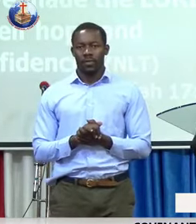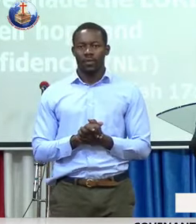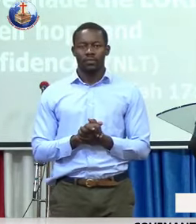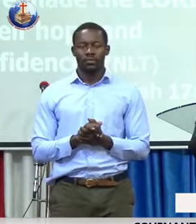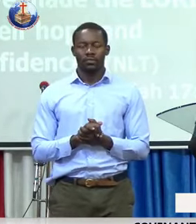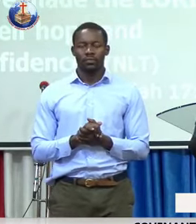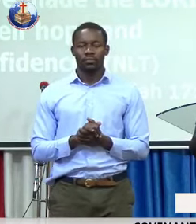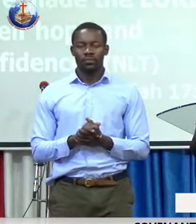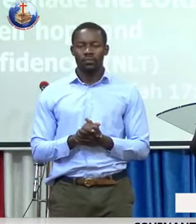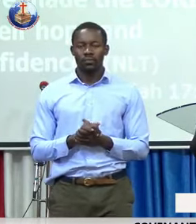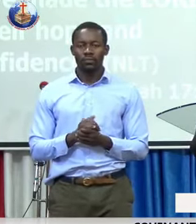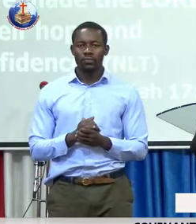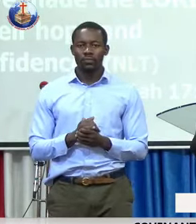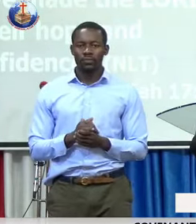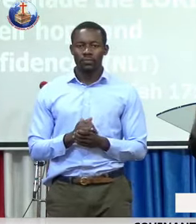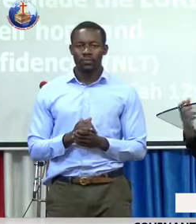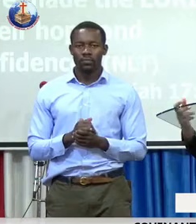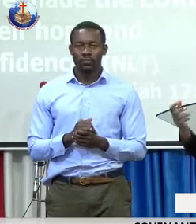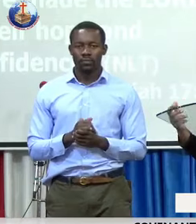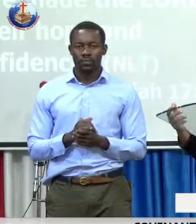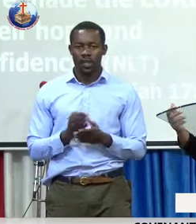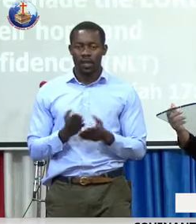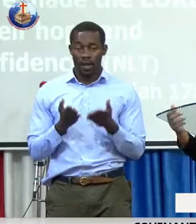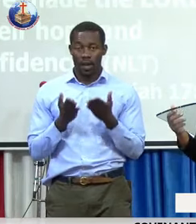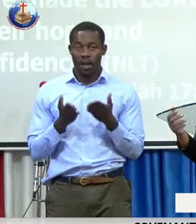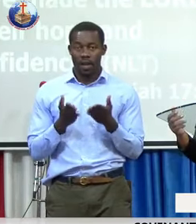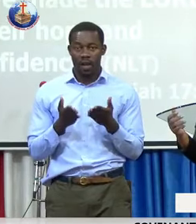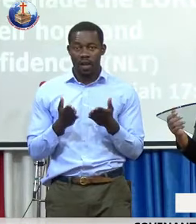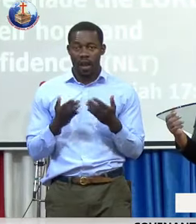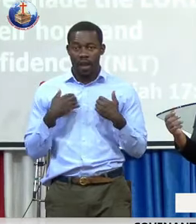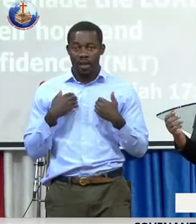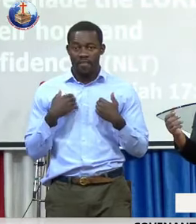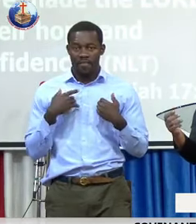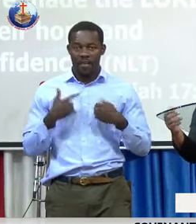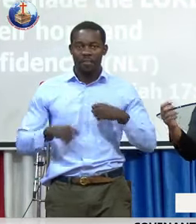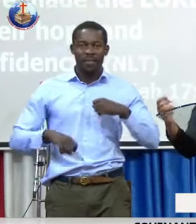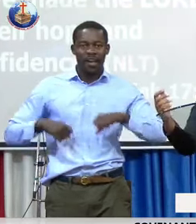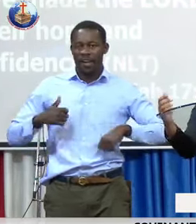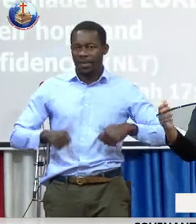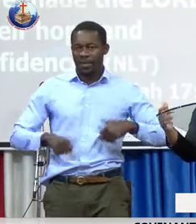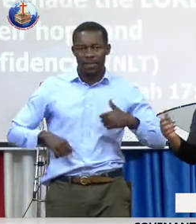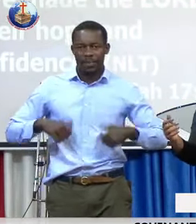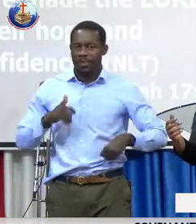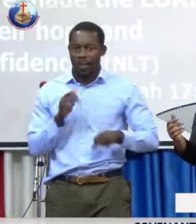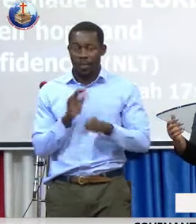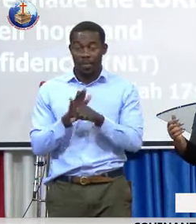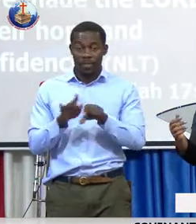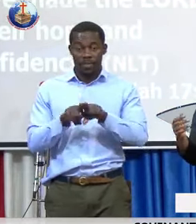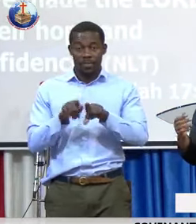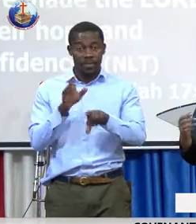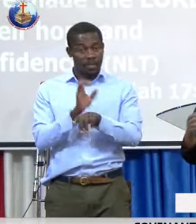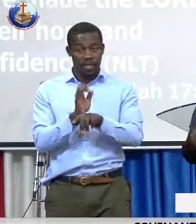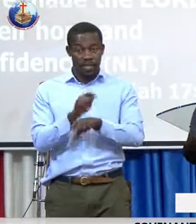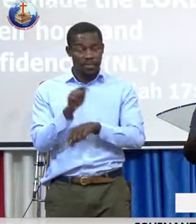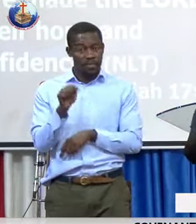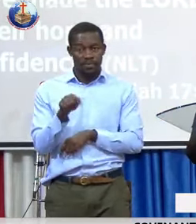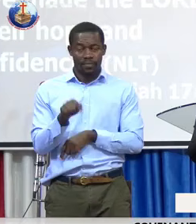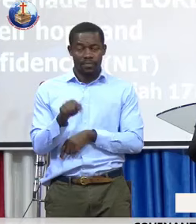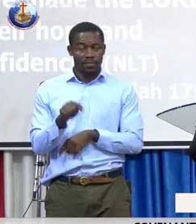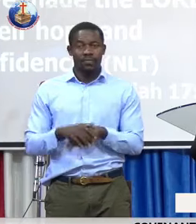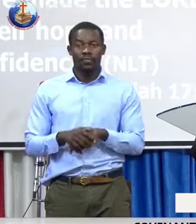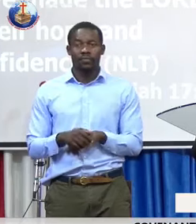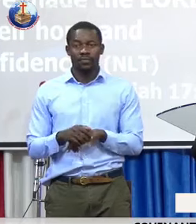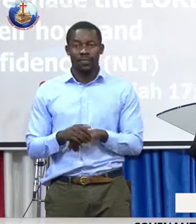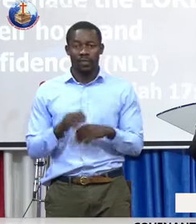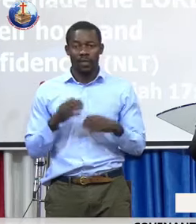kuwa na tumaini katika Mungu mkuu. Currently there is a lot of pride going around, unfortunately even in our church circles. Sasa hivi kuna